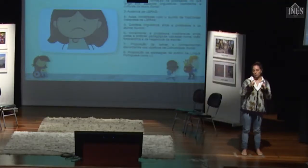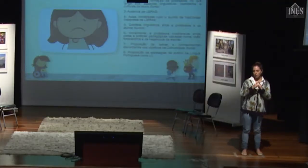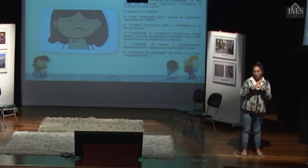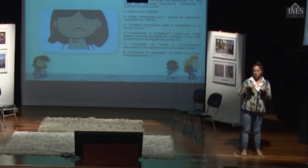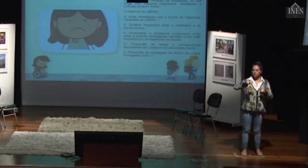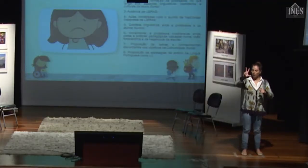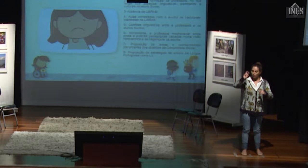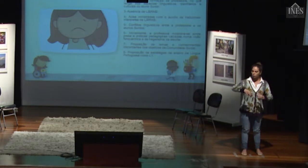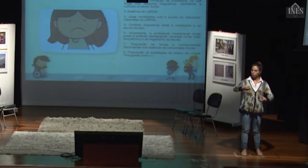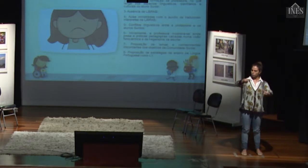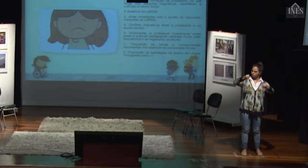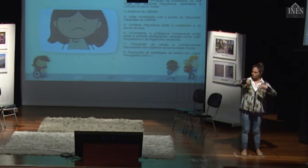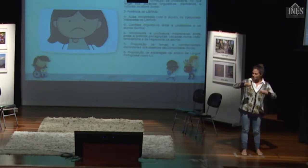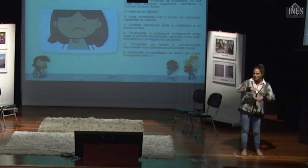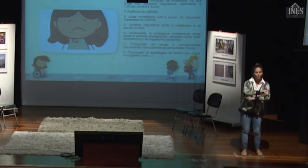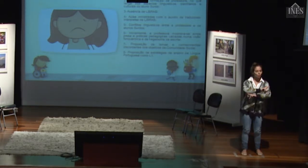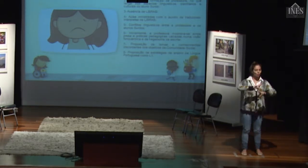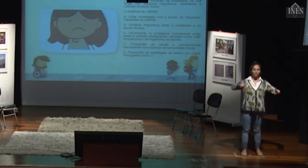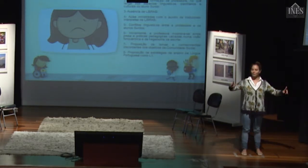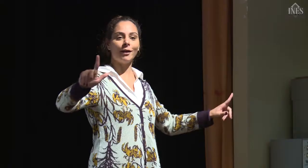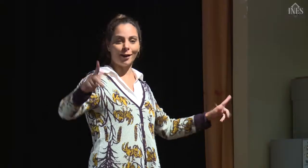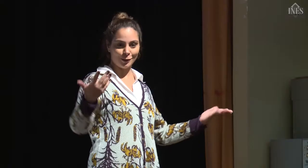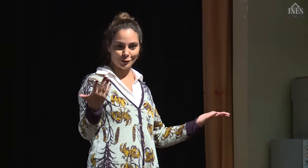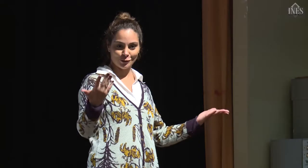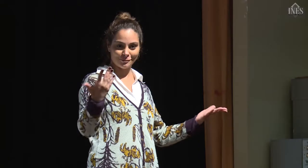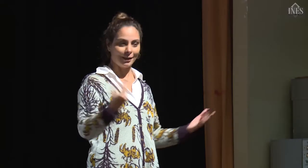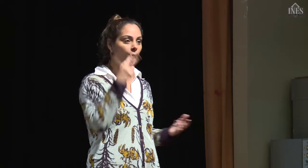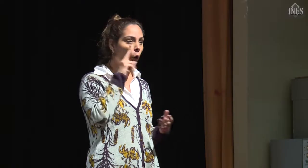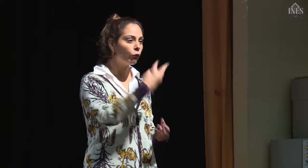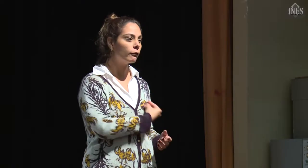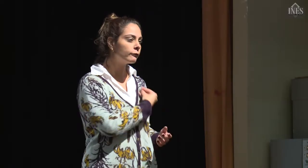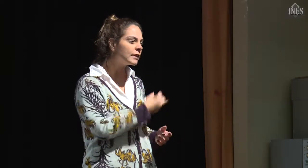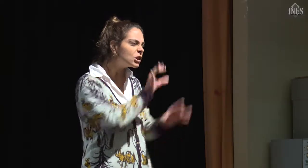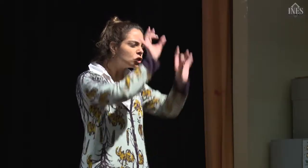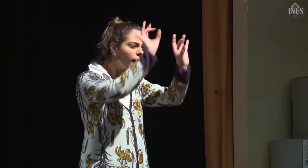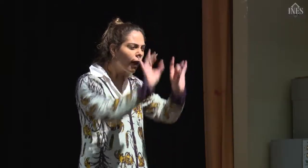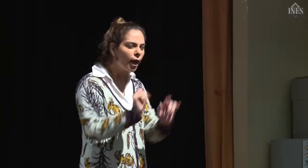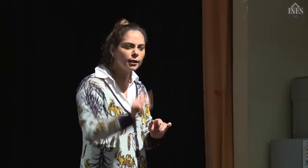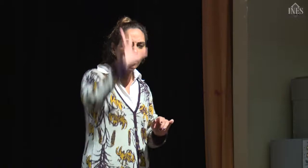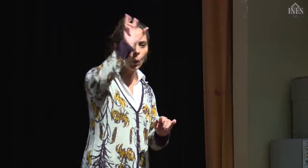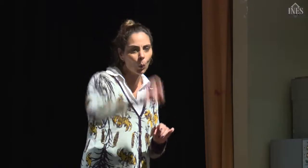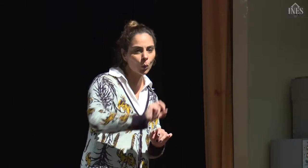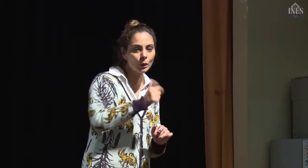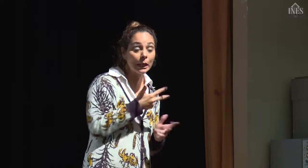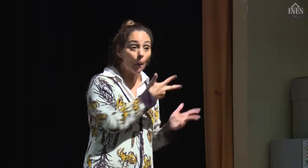E depois que eu entrei no INES, os alunos começaram a me ensinar uma forma totalmente diferente de ver o surdo. E quando eu comecei a olhar